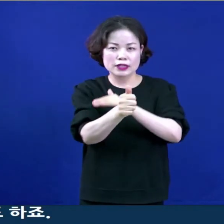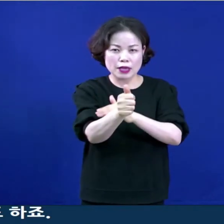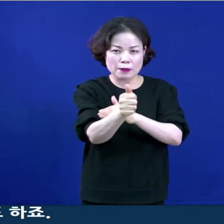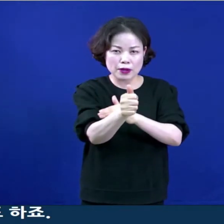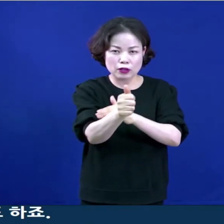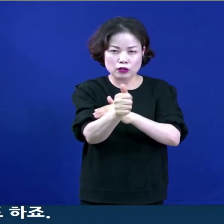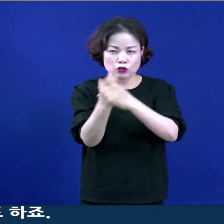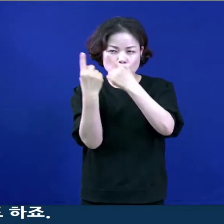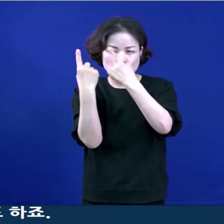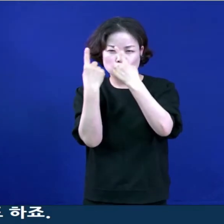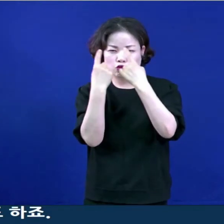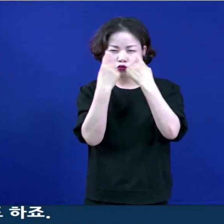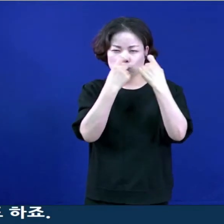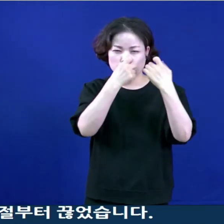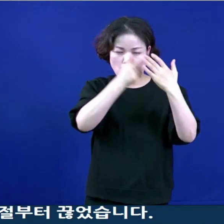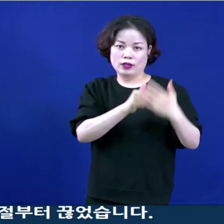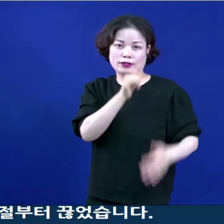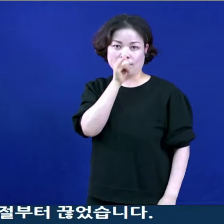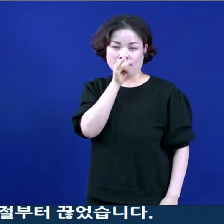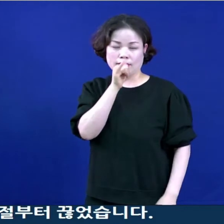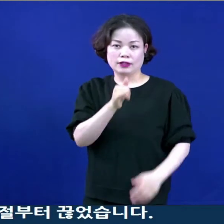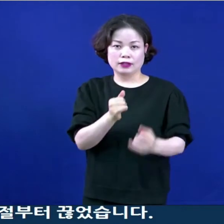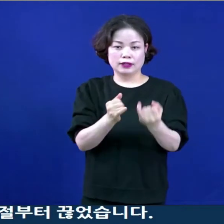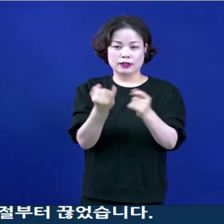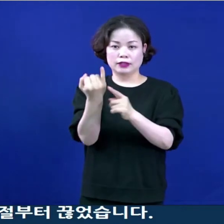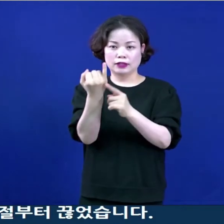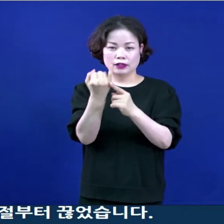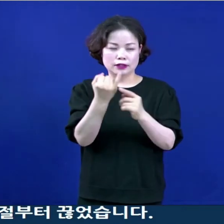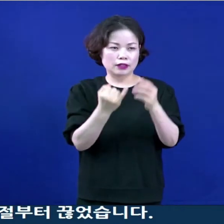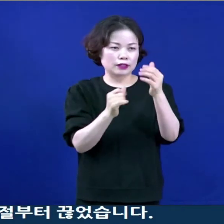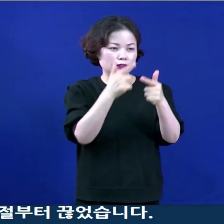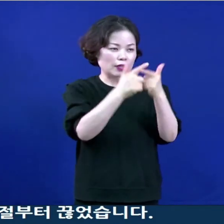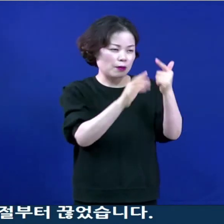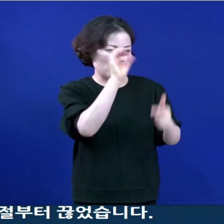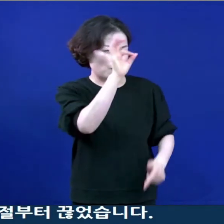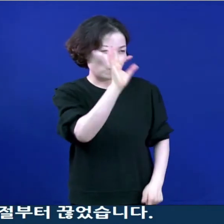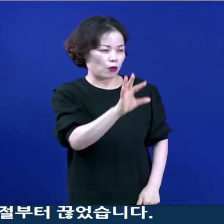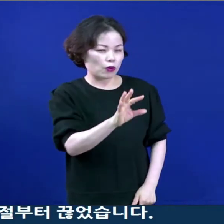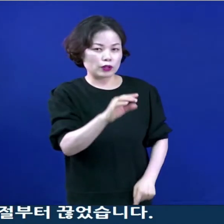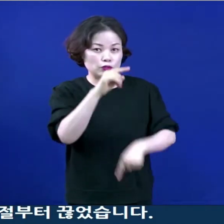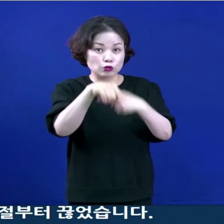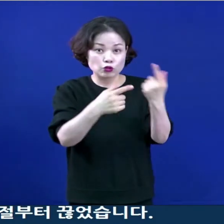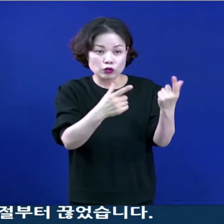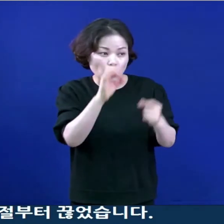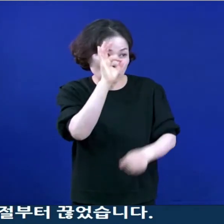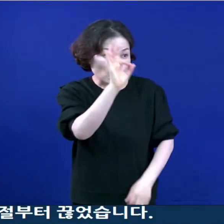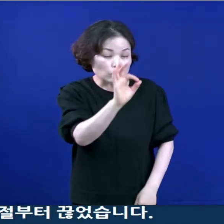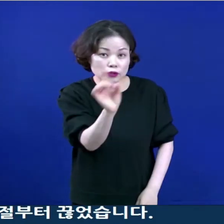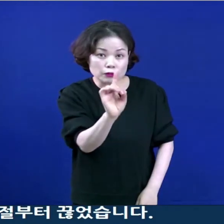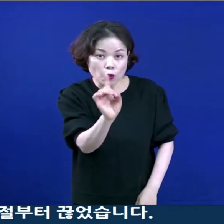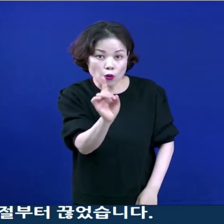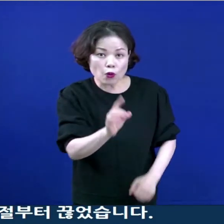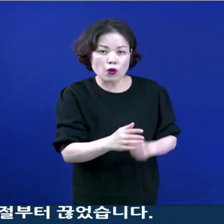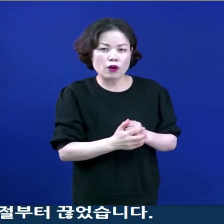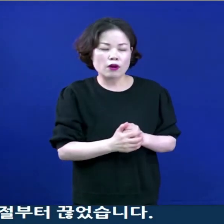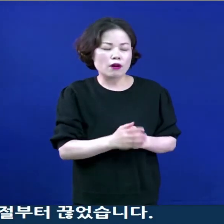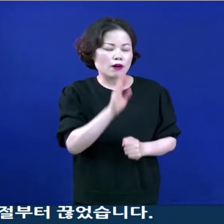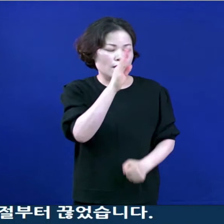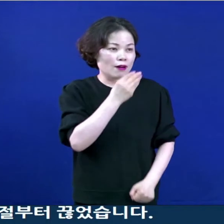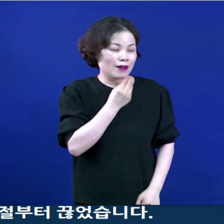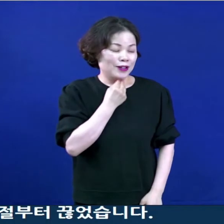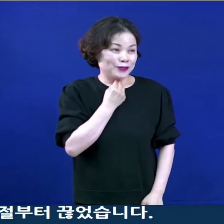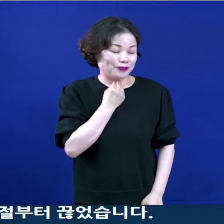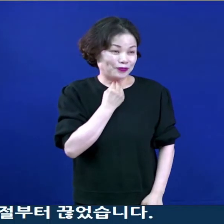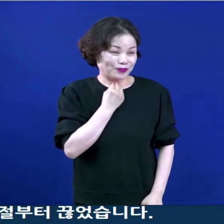유형의 유혹이 나오고 있죠. 여자가 나무를 본즉 어땠습니까? 같이 읽겠습니다. 본즉 다음에 시작.